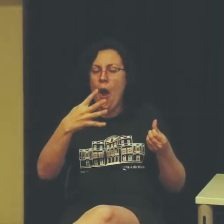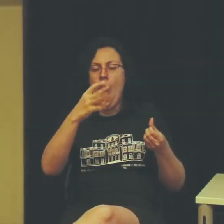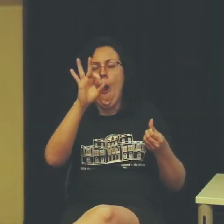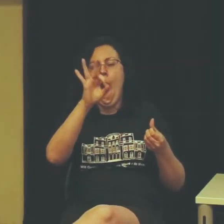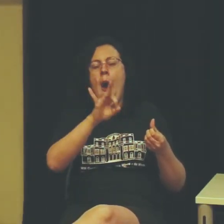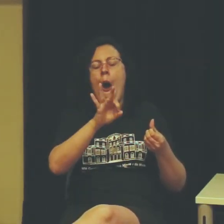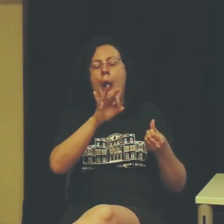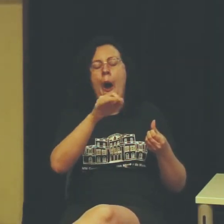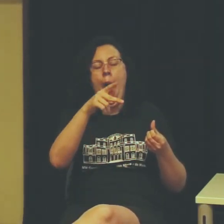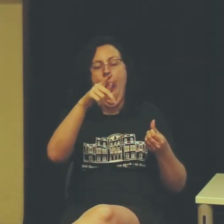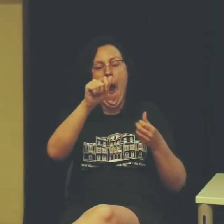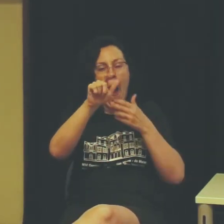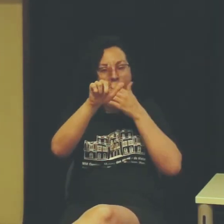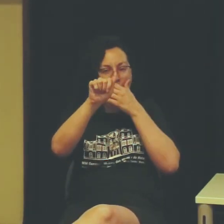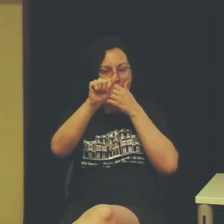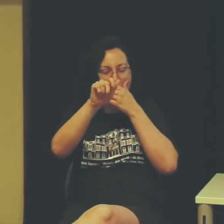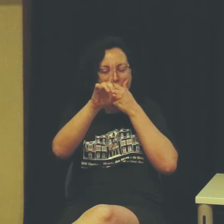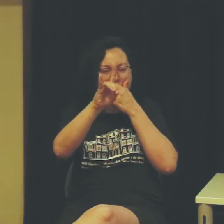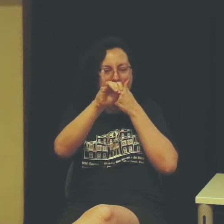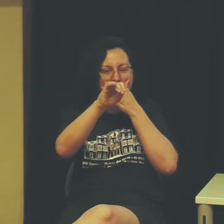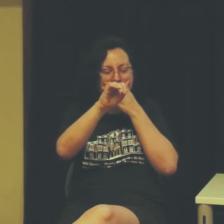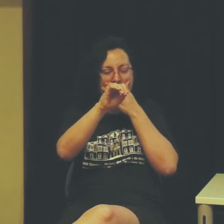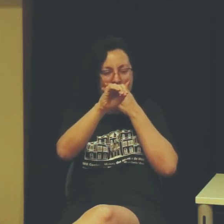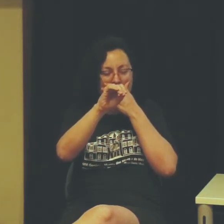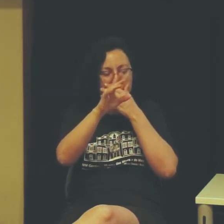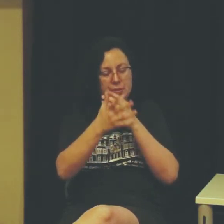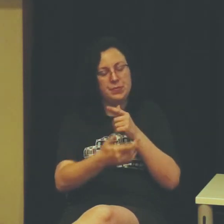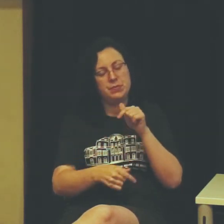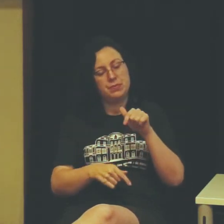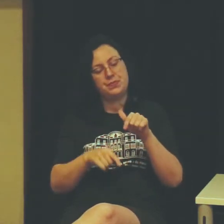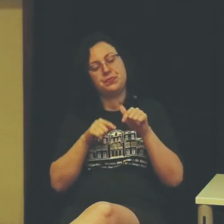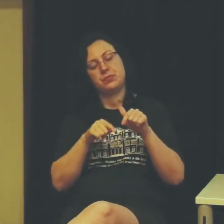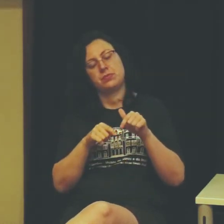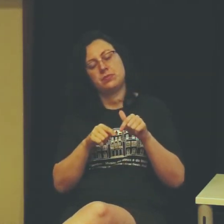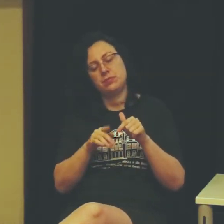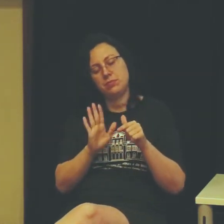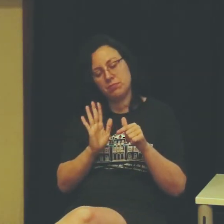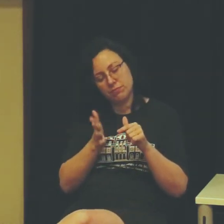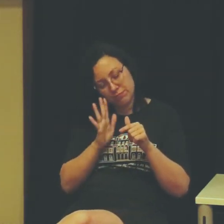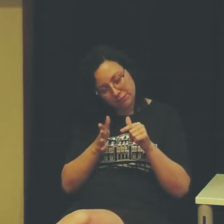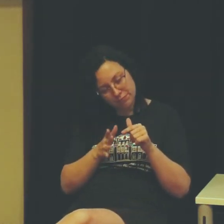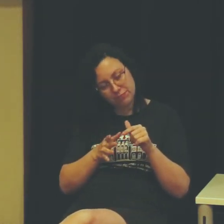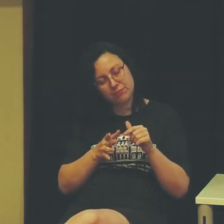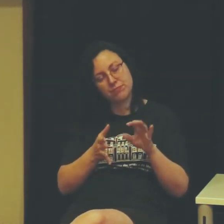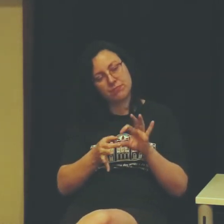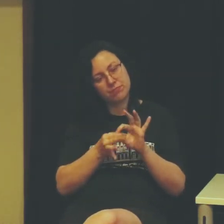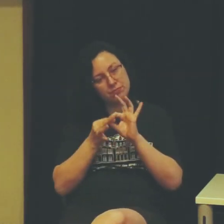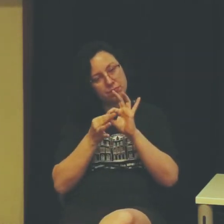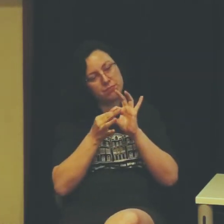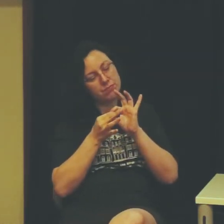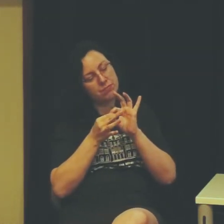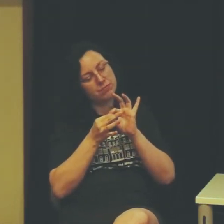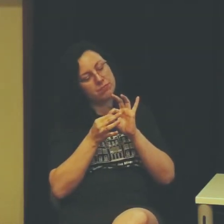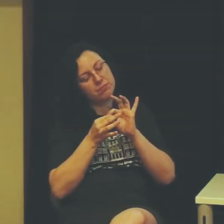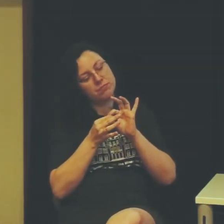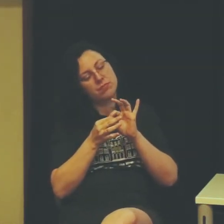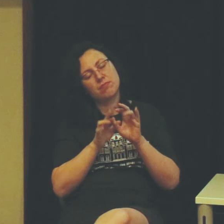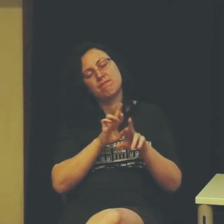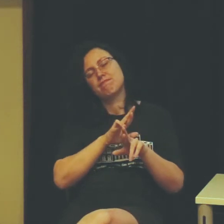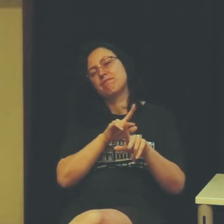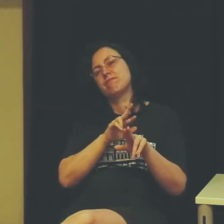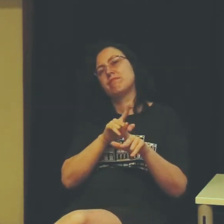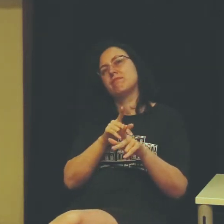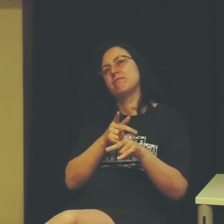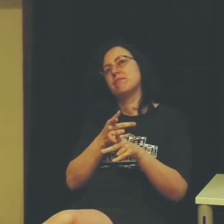paládio. Então, essa quantidade de paládio aqui nas ligas naturais de ouro já é suficiente para fazer com que as suas propriedades sejam muito